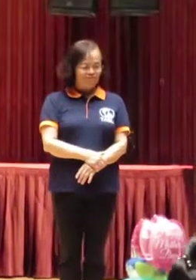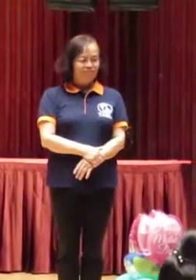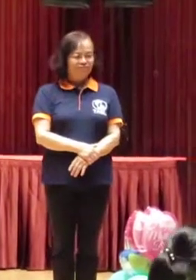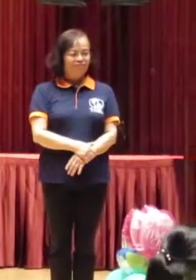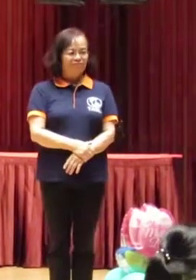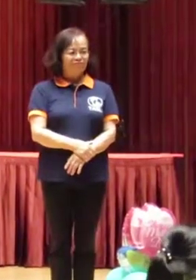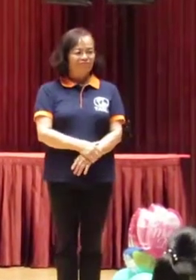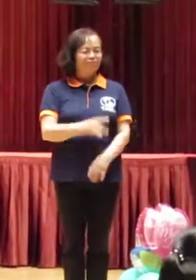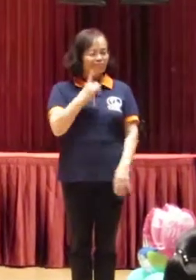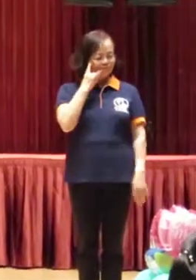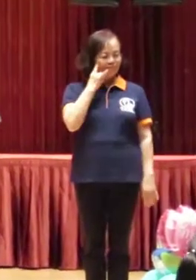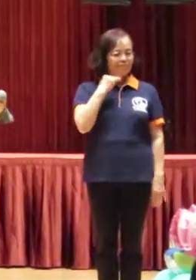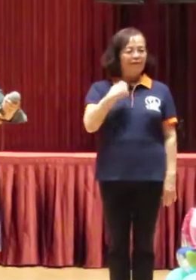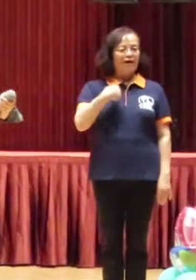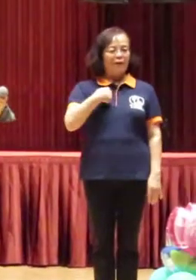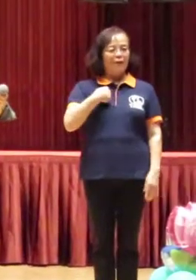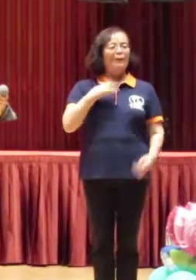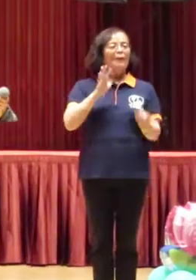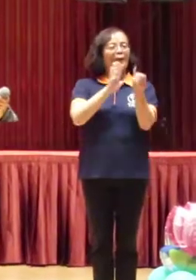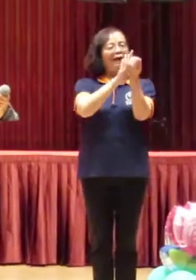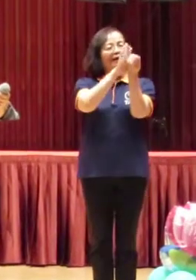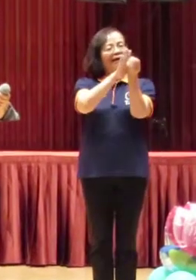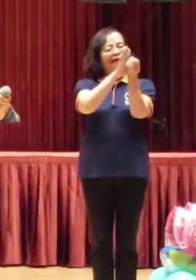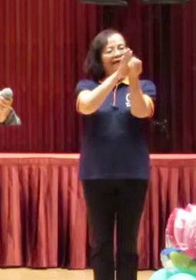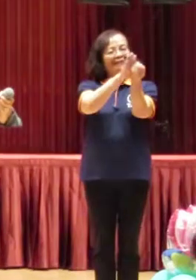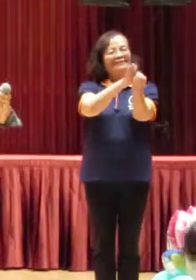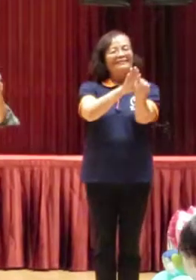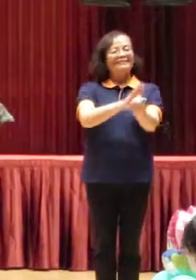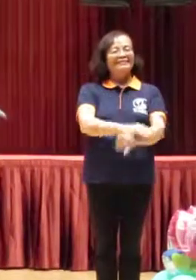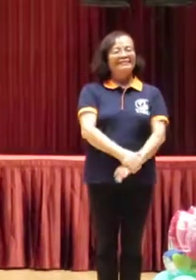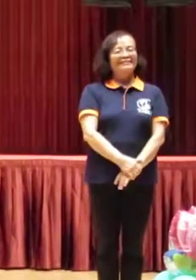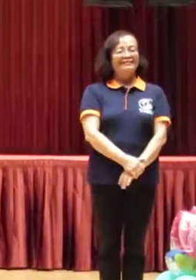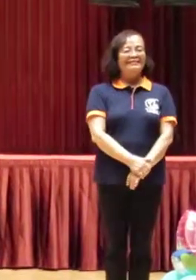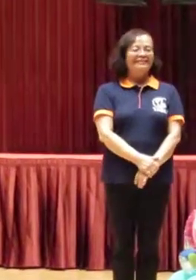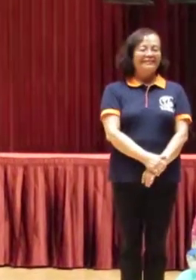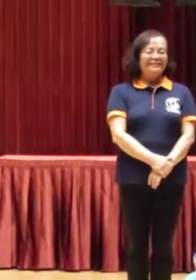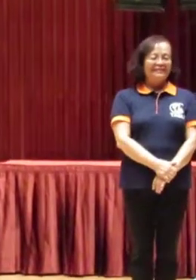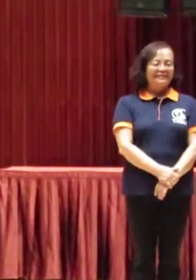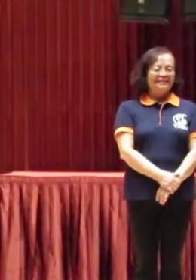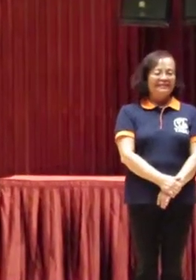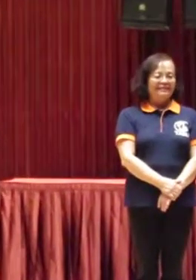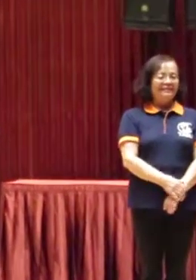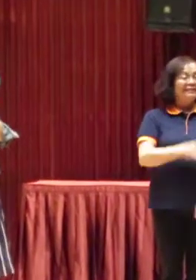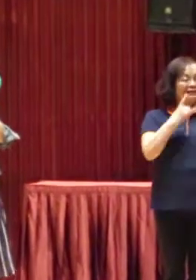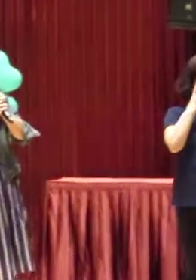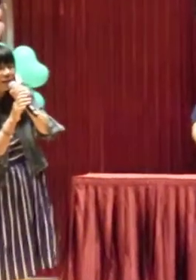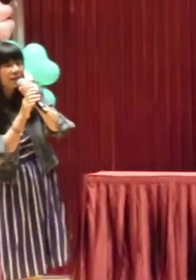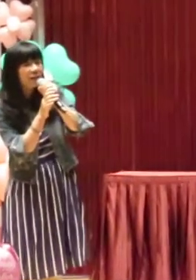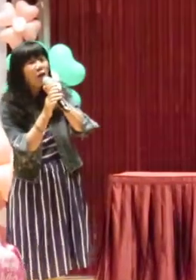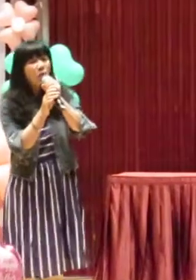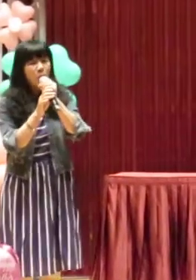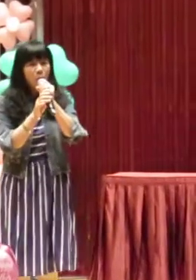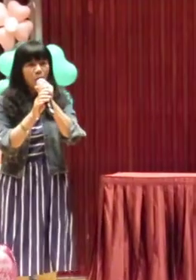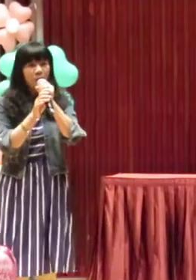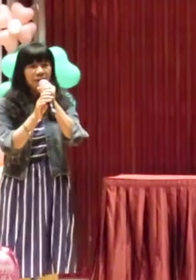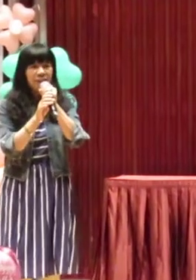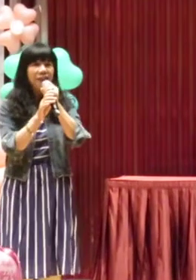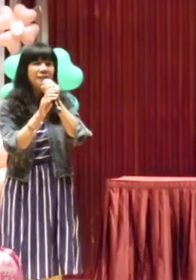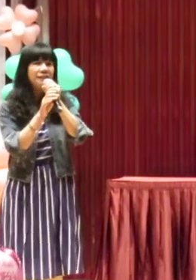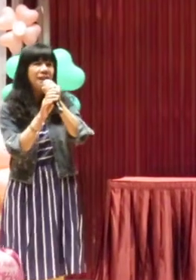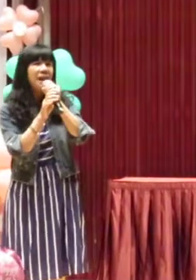你， 阿妹爱爱你。 好，还有母亲节快乐，